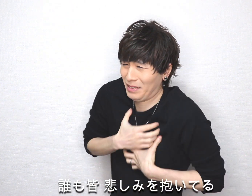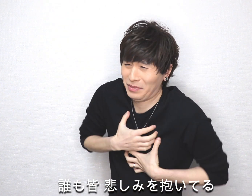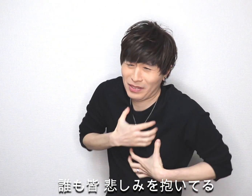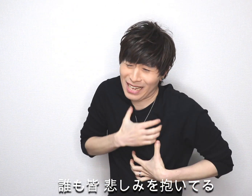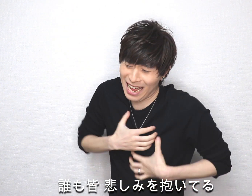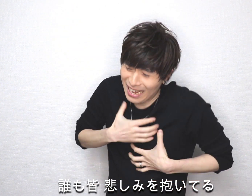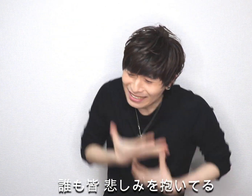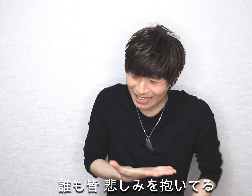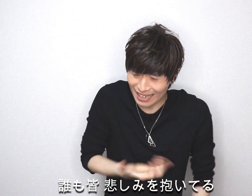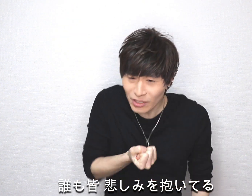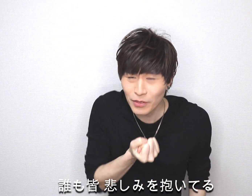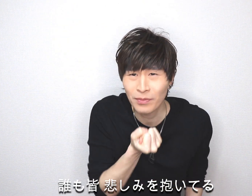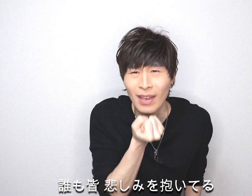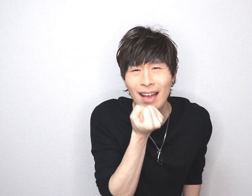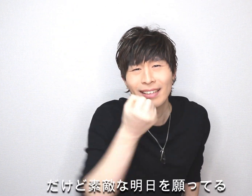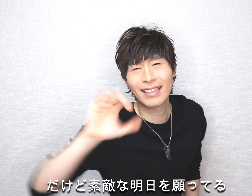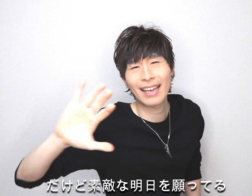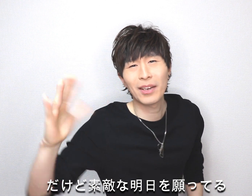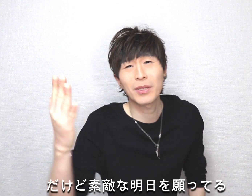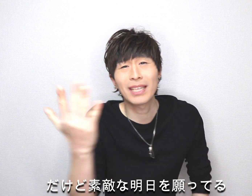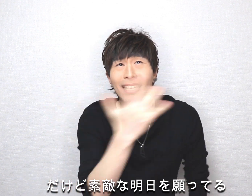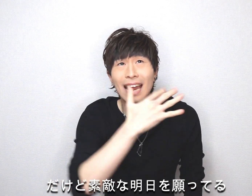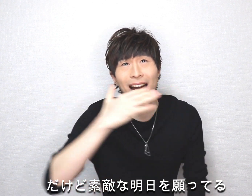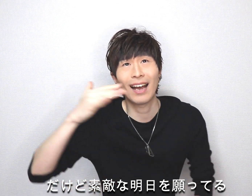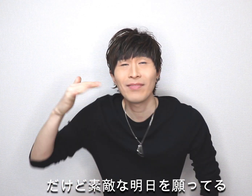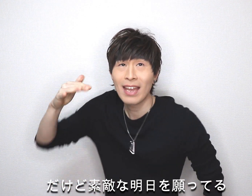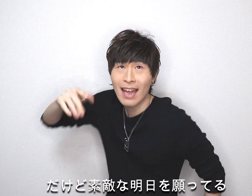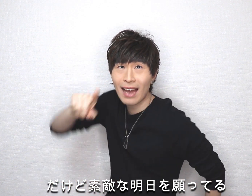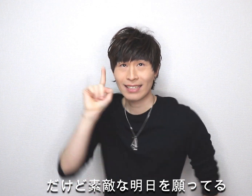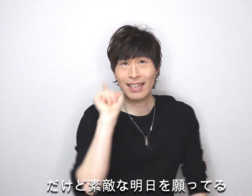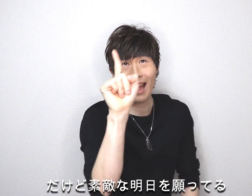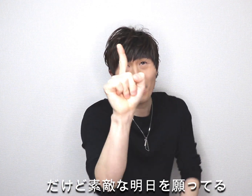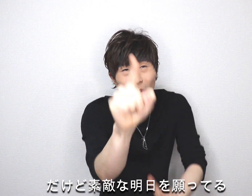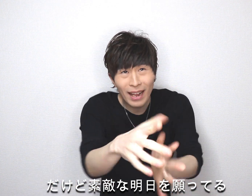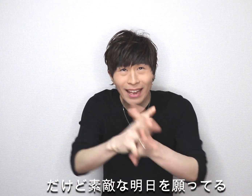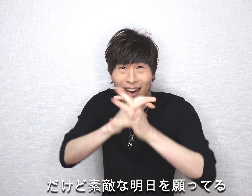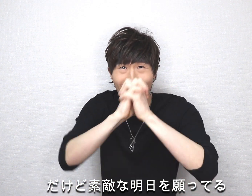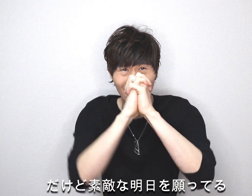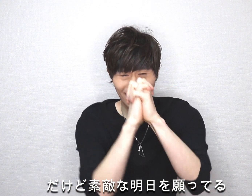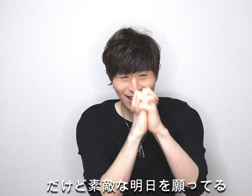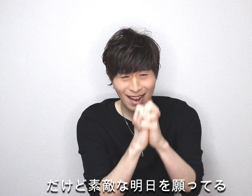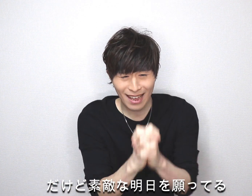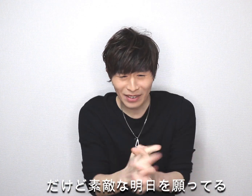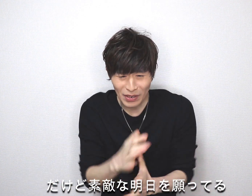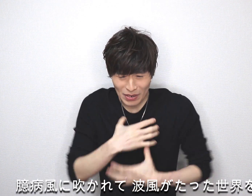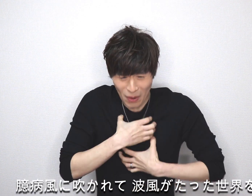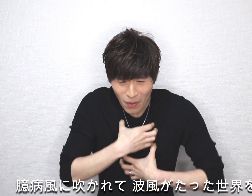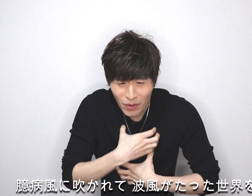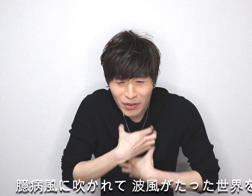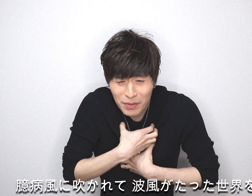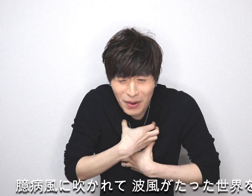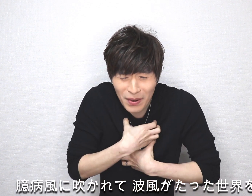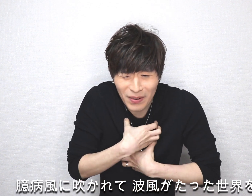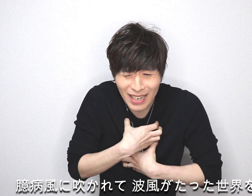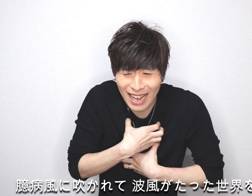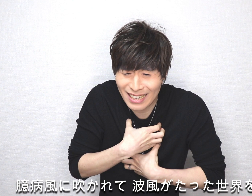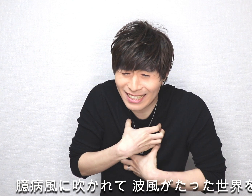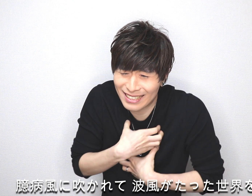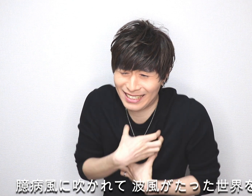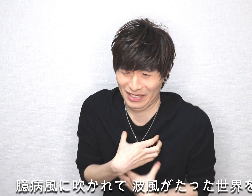を抱いてる、だけど素敵な明日を願ってる。臆病風に